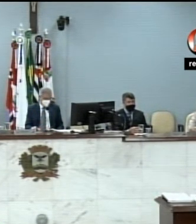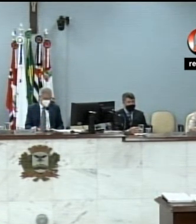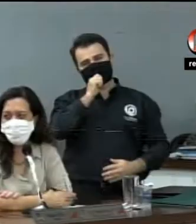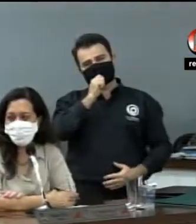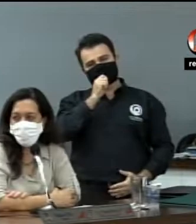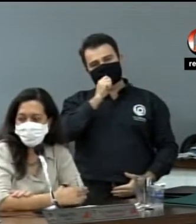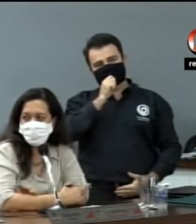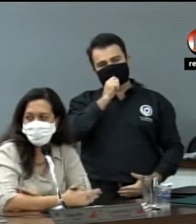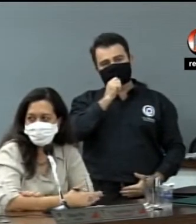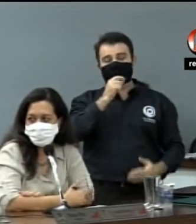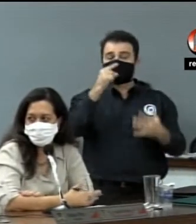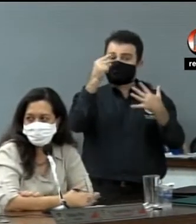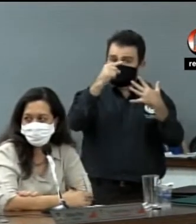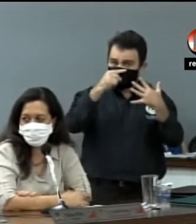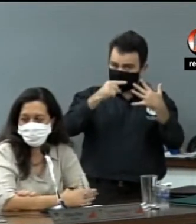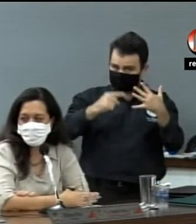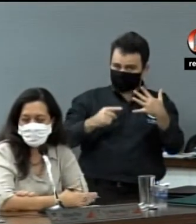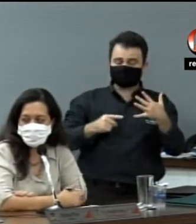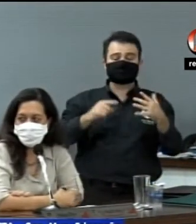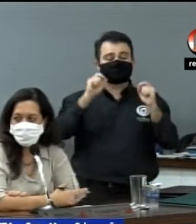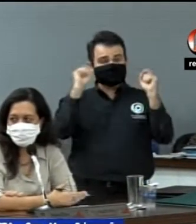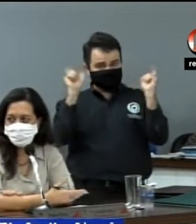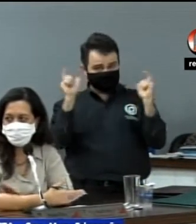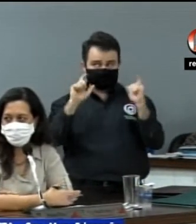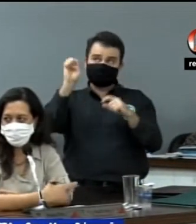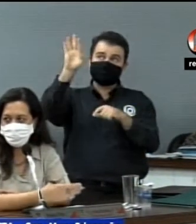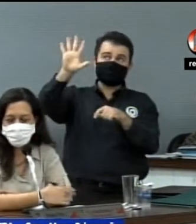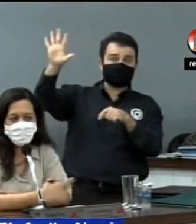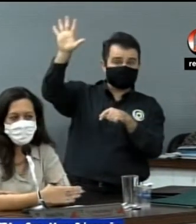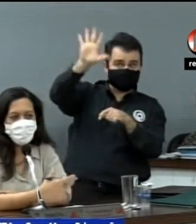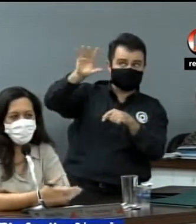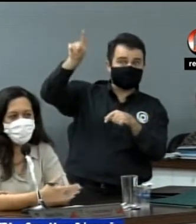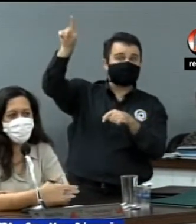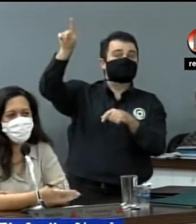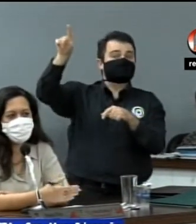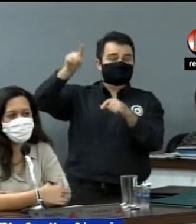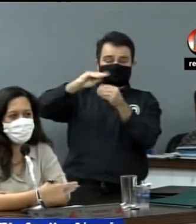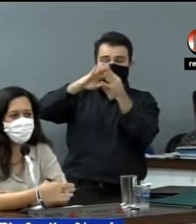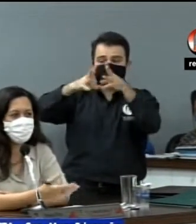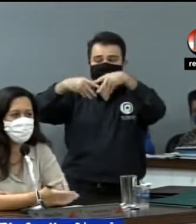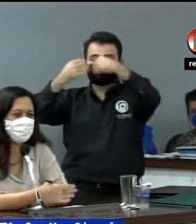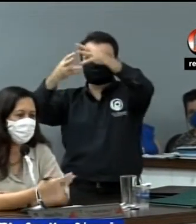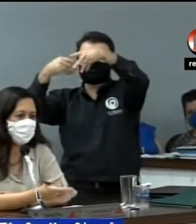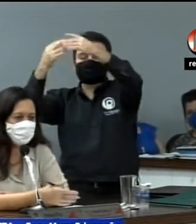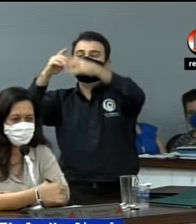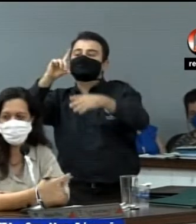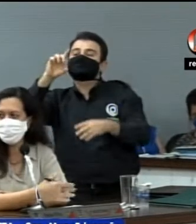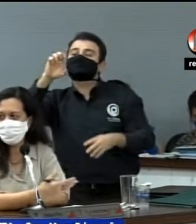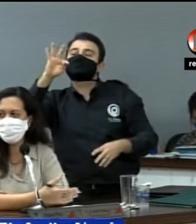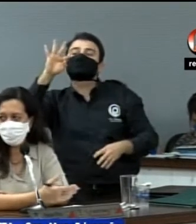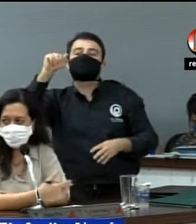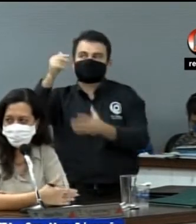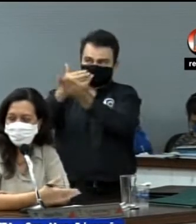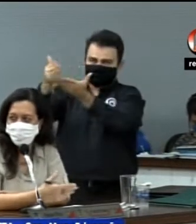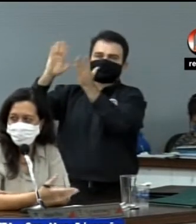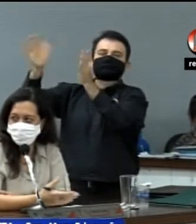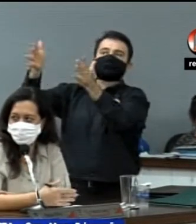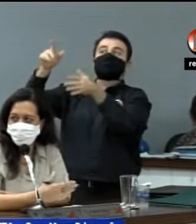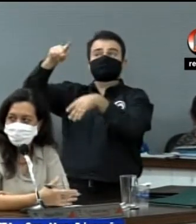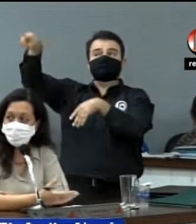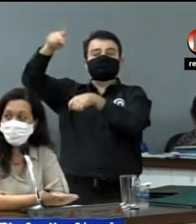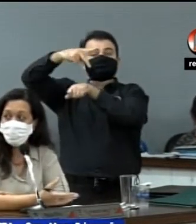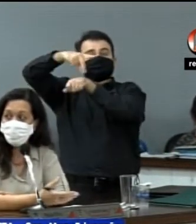na Europa, com a situação da cepa delta, onde alguns países estão tendo que rever